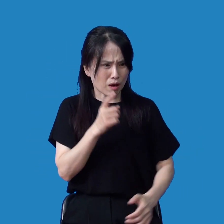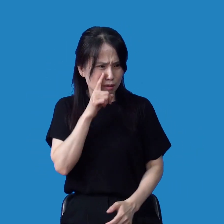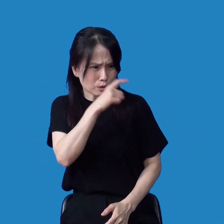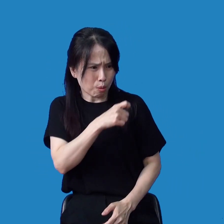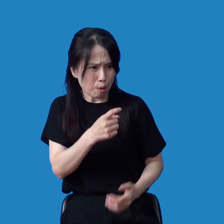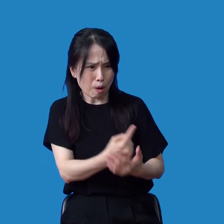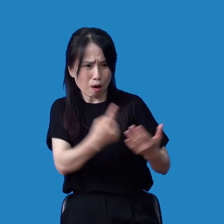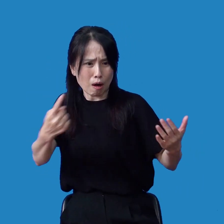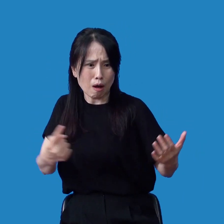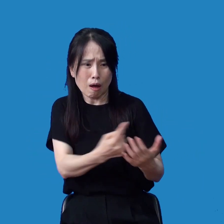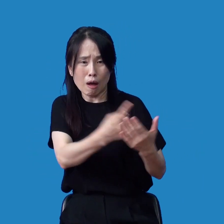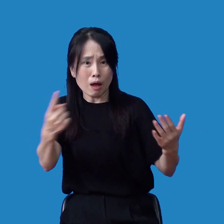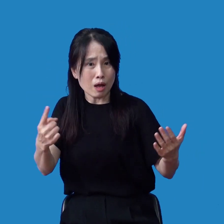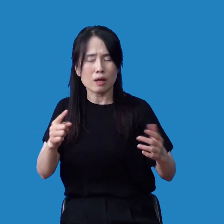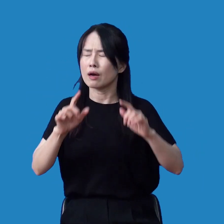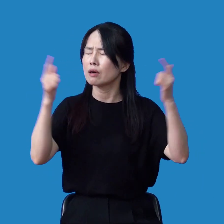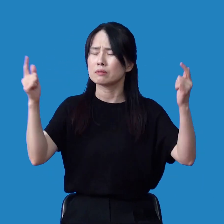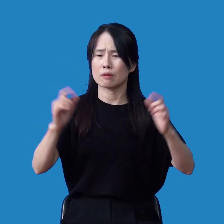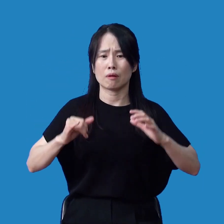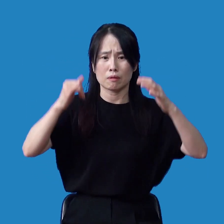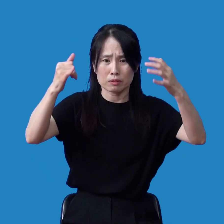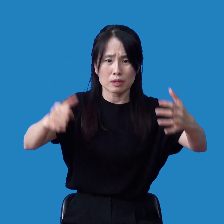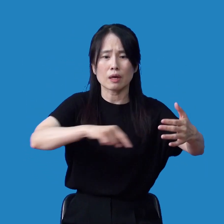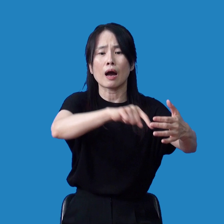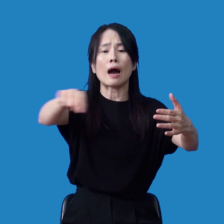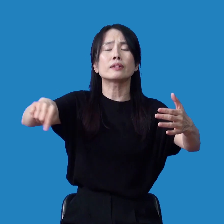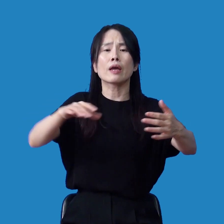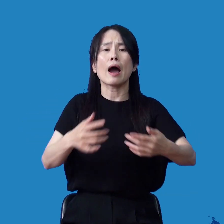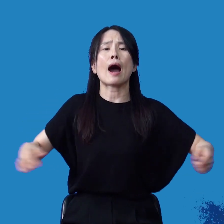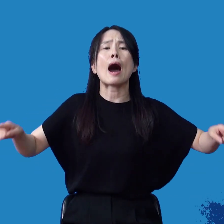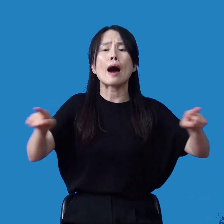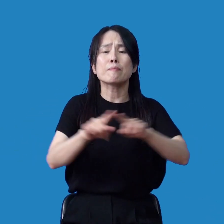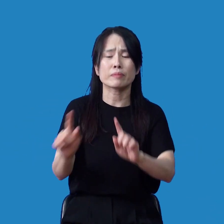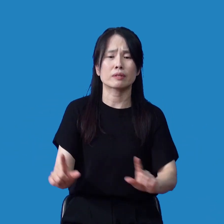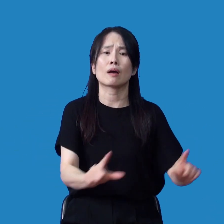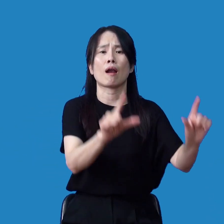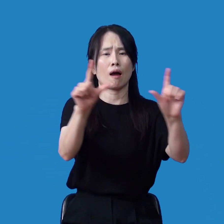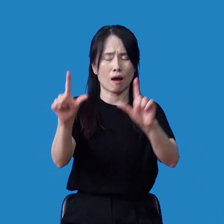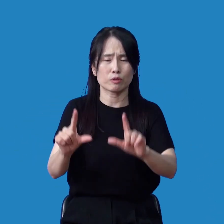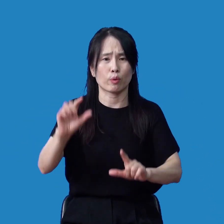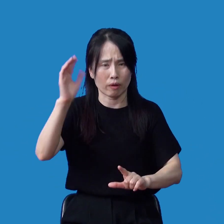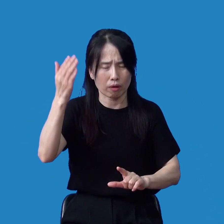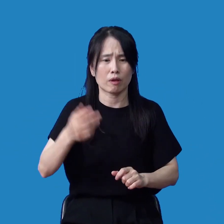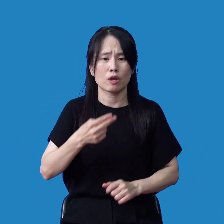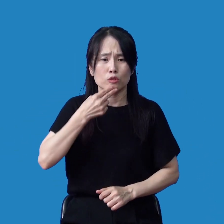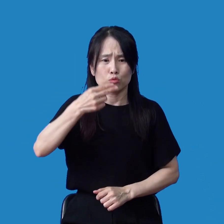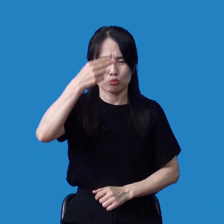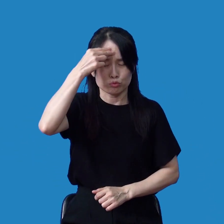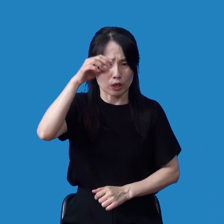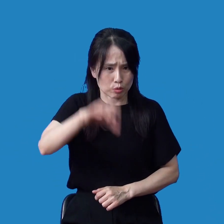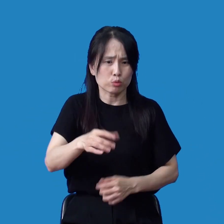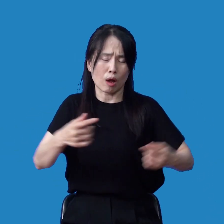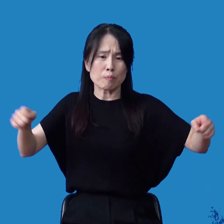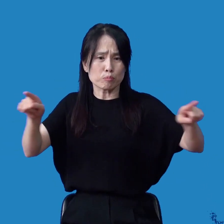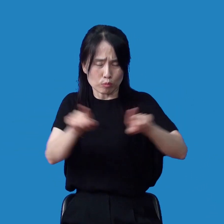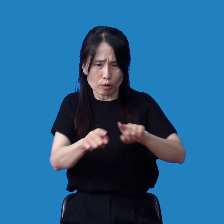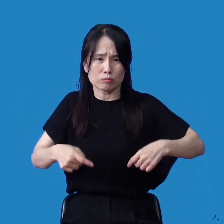사람들이 아닙니다. 우리는 세상 속에서 In the world, 그것도 깊숙하게 술자리 한가운데